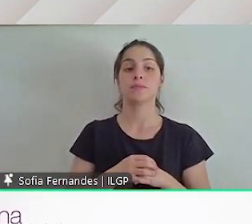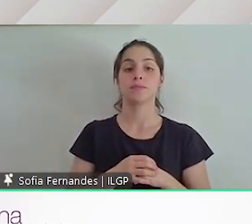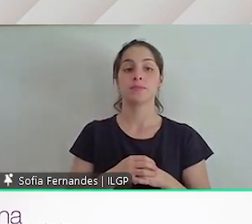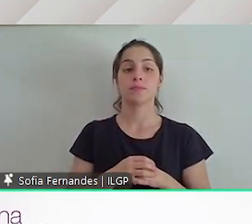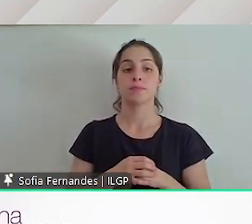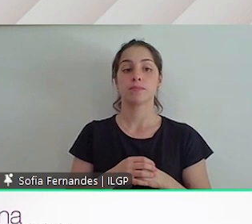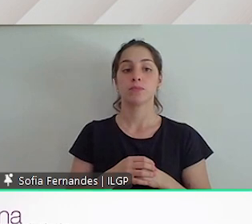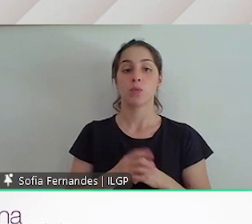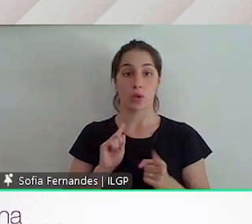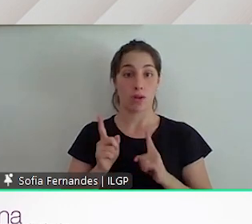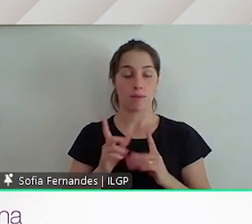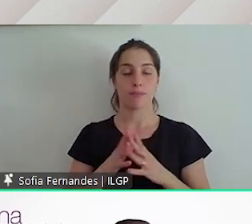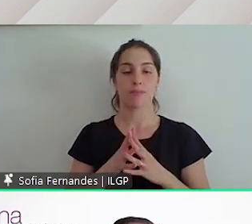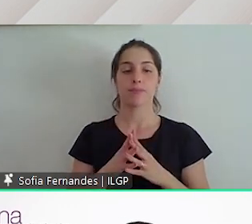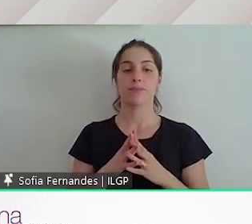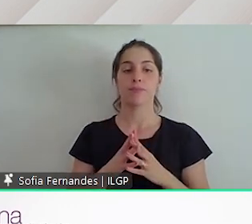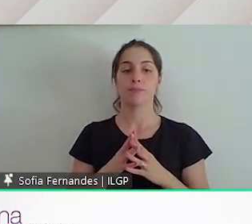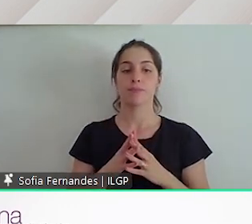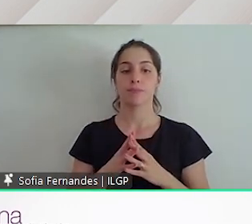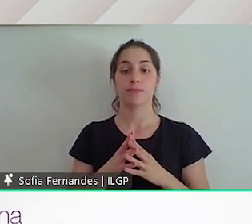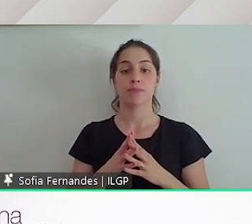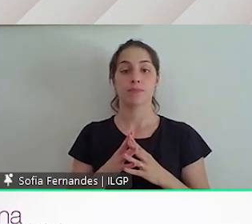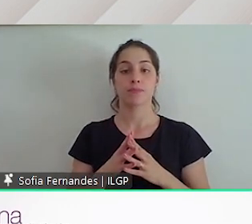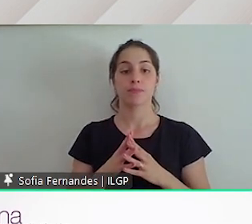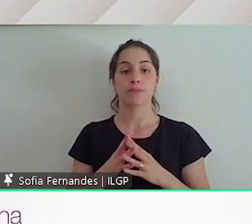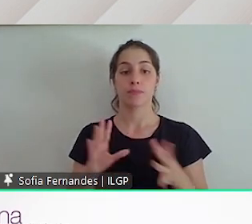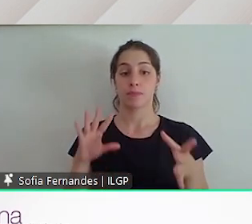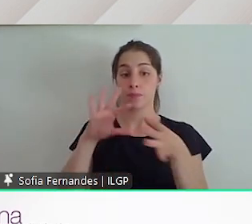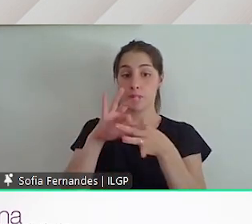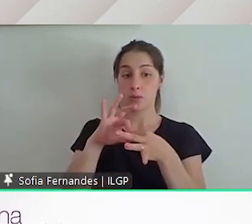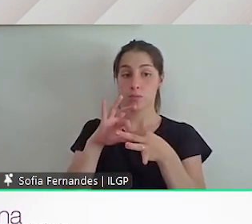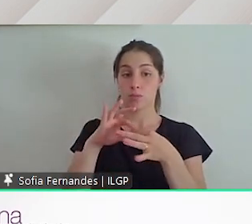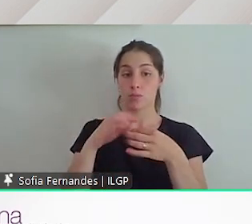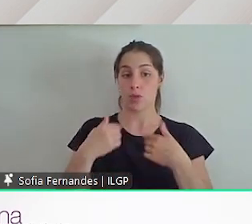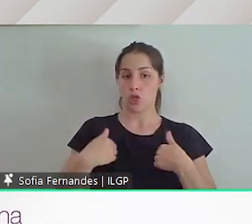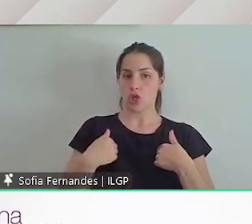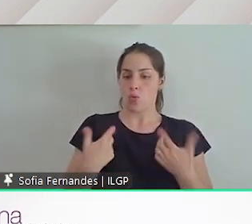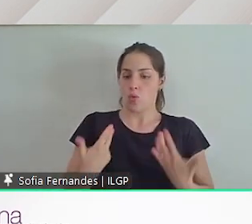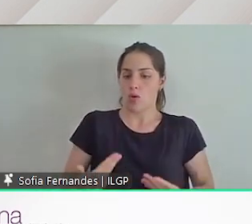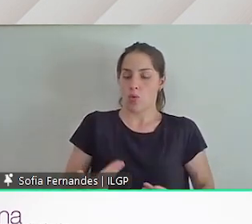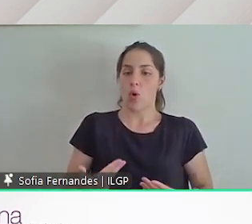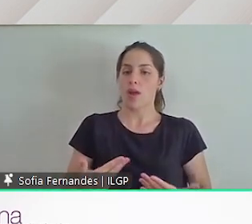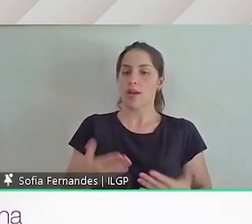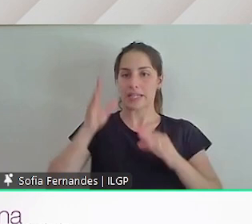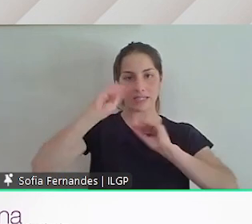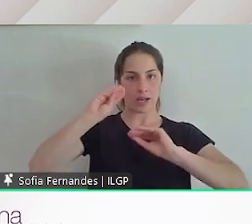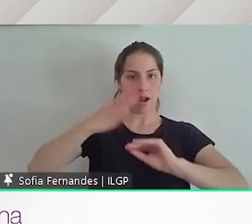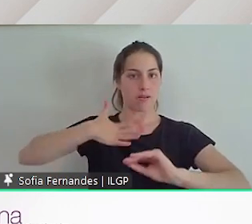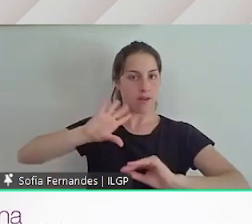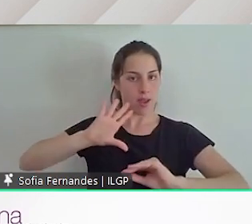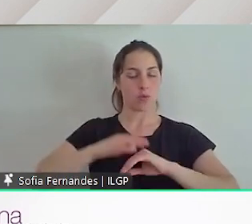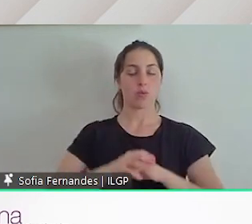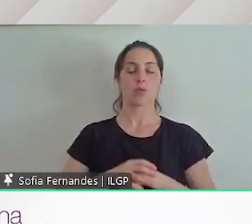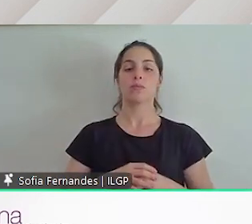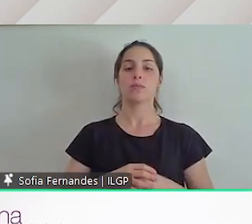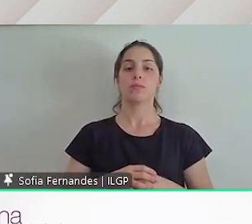que é direcionada para quem quer tornar-se um mentor e contribuir,